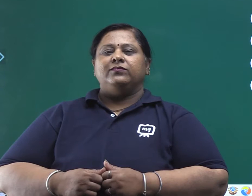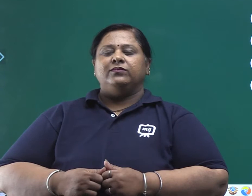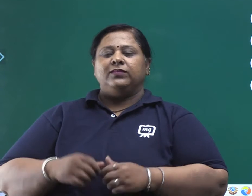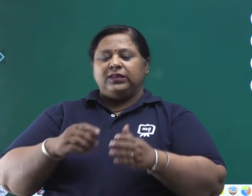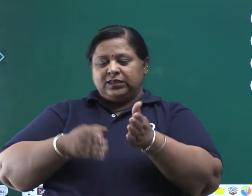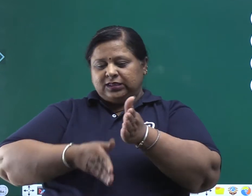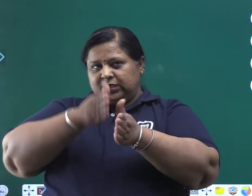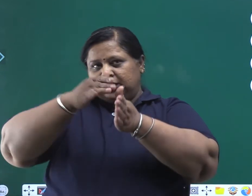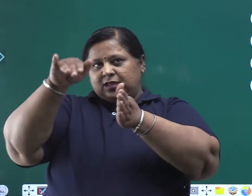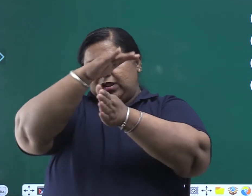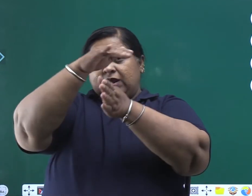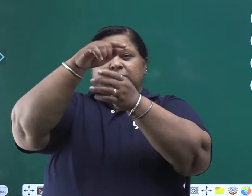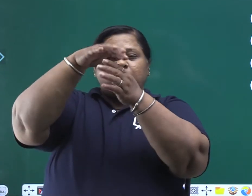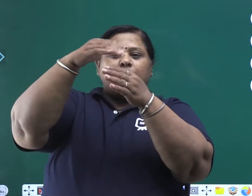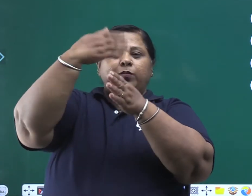कार्निस के ऊपर